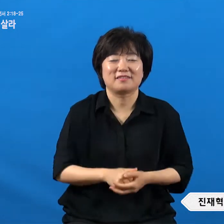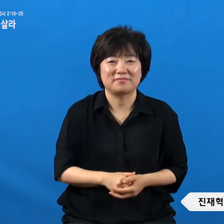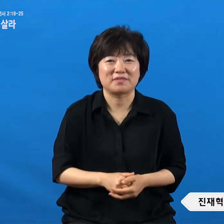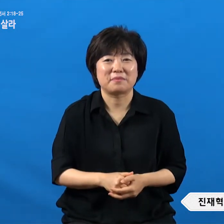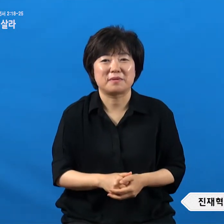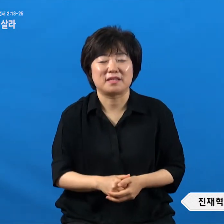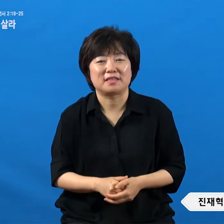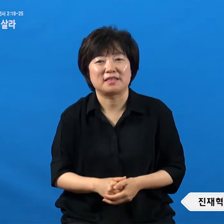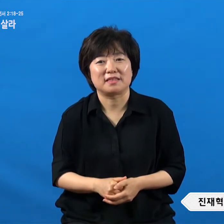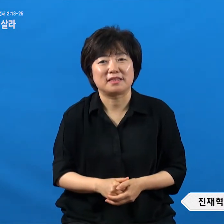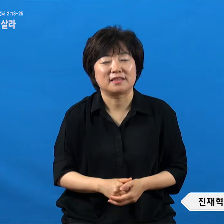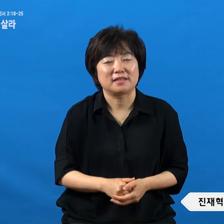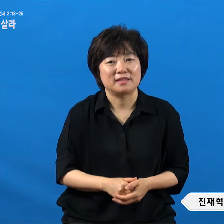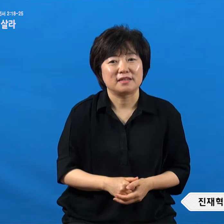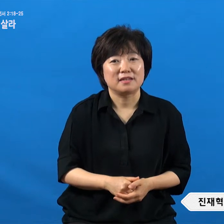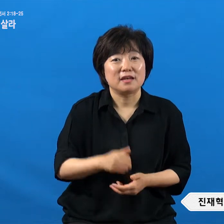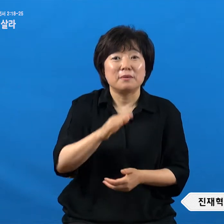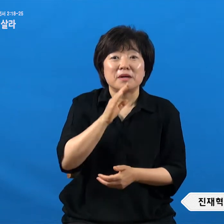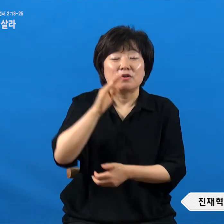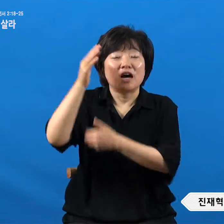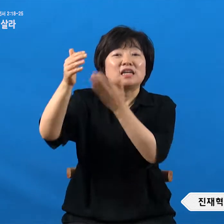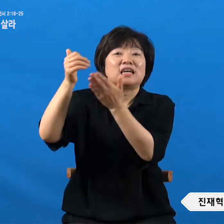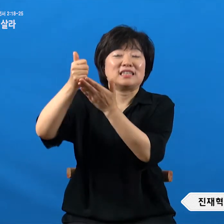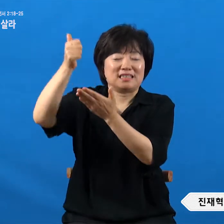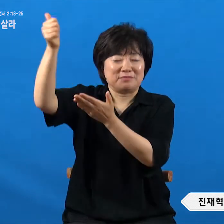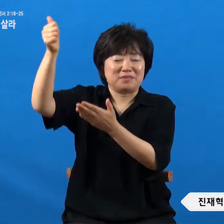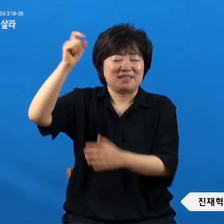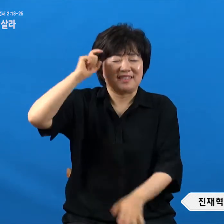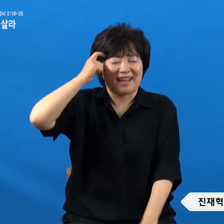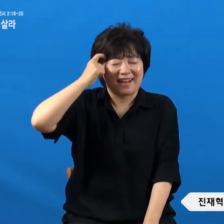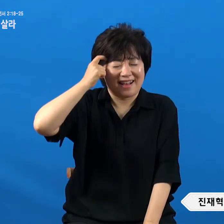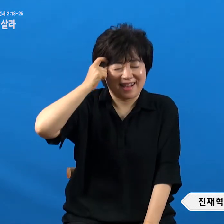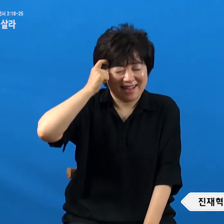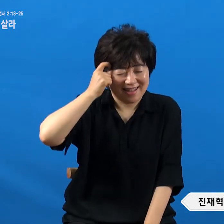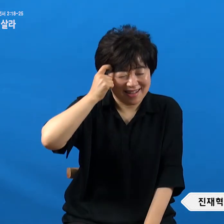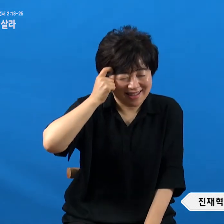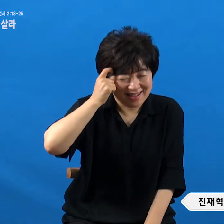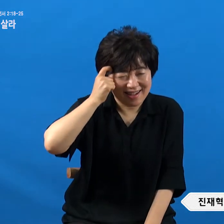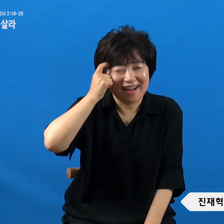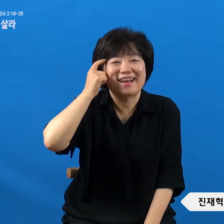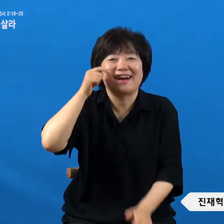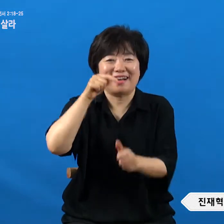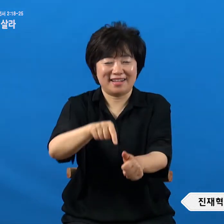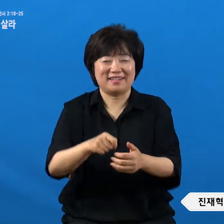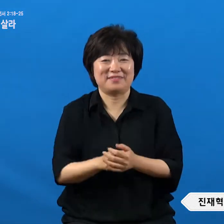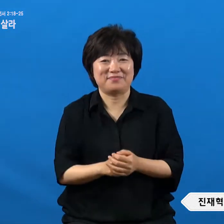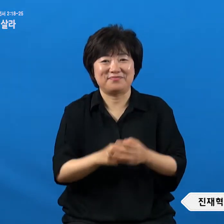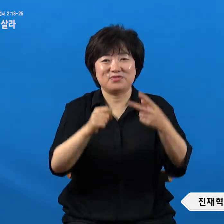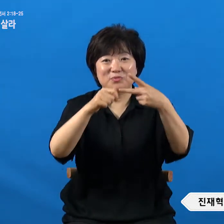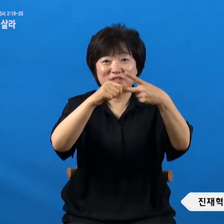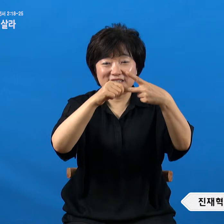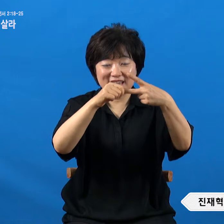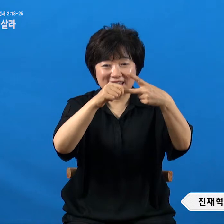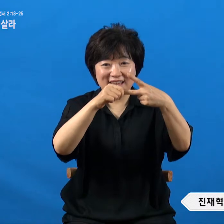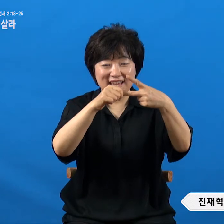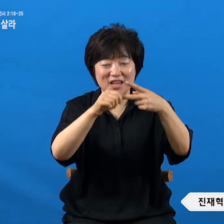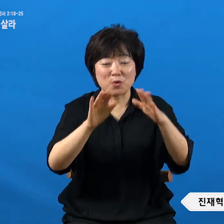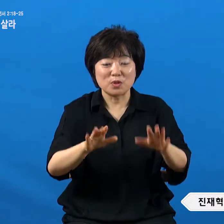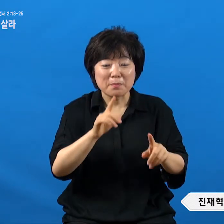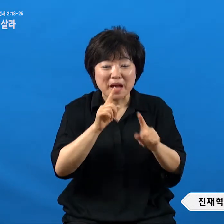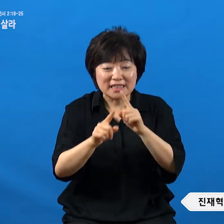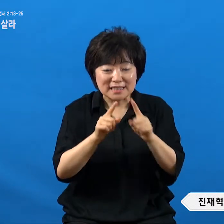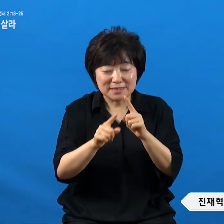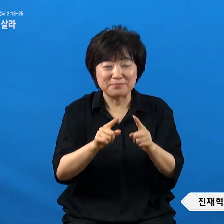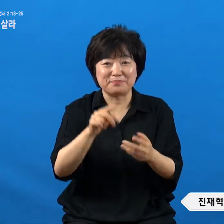말씀하고 있습니다. 바로 하나님을 생각하라. 두 번째,